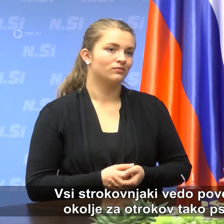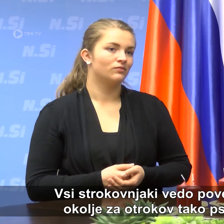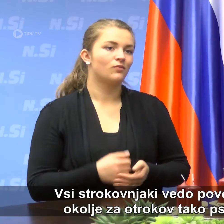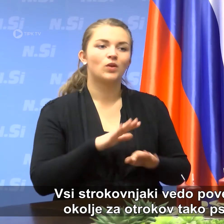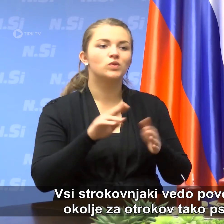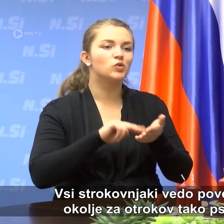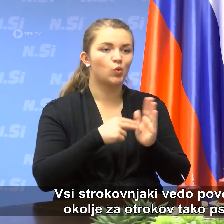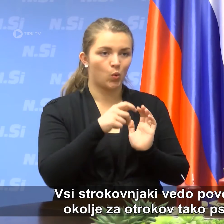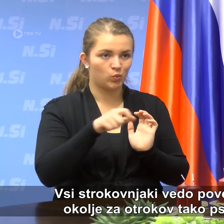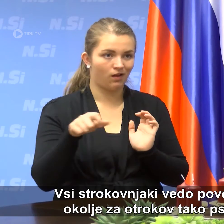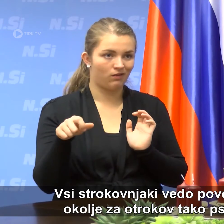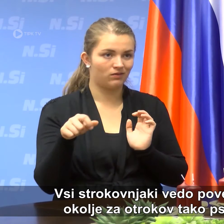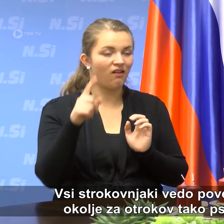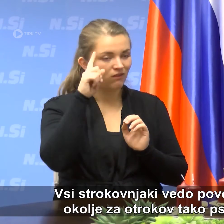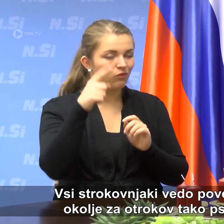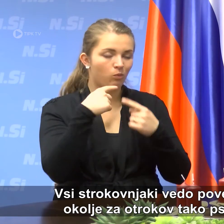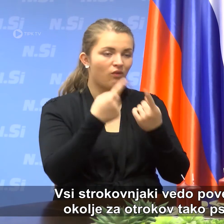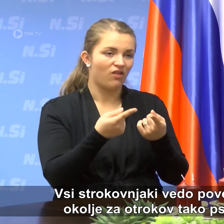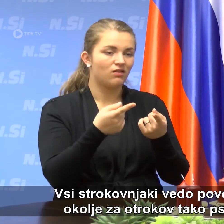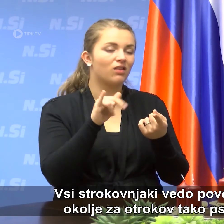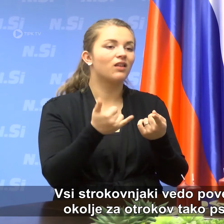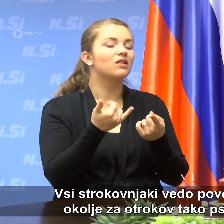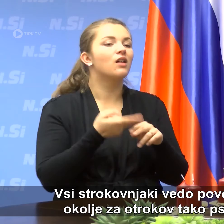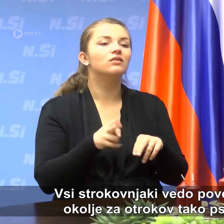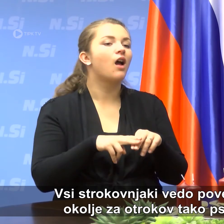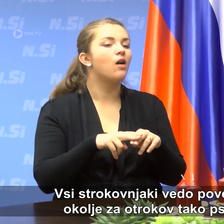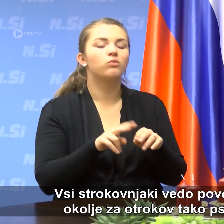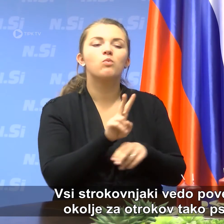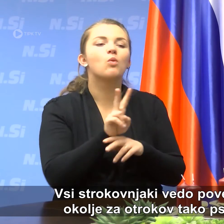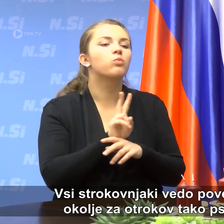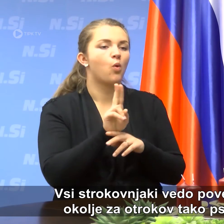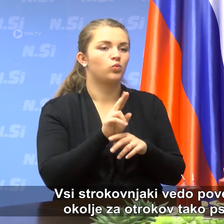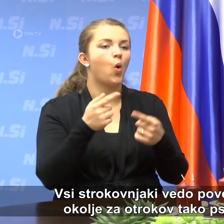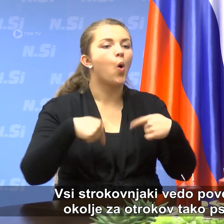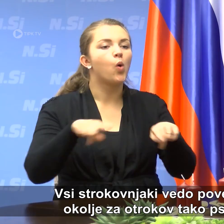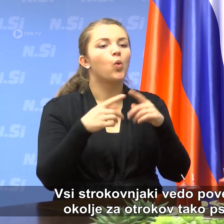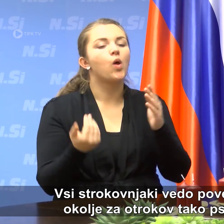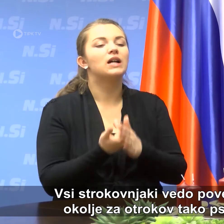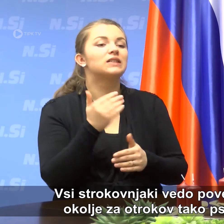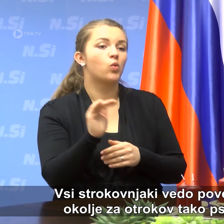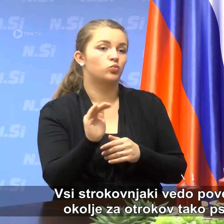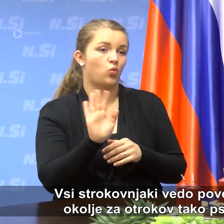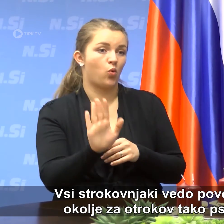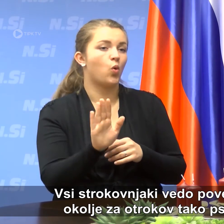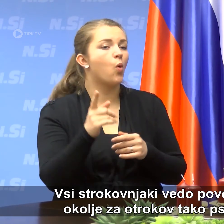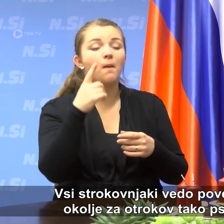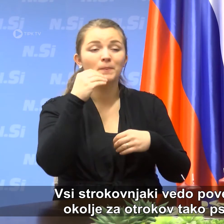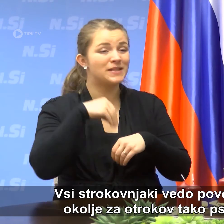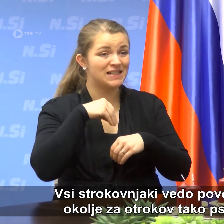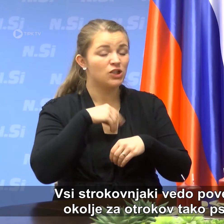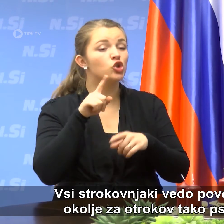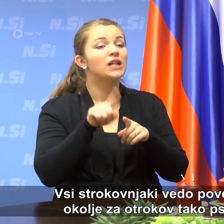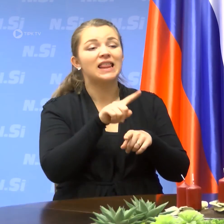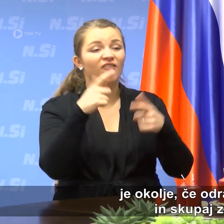Vsi strokovnjaki vedo povedati, da najbolj idealno okolje za otrokov, tako psihični